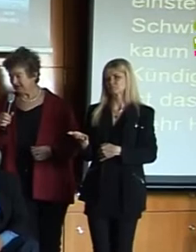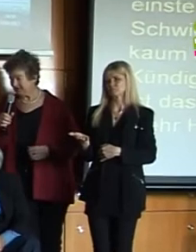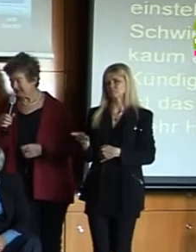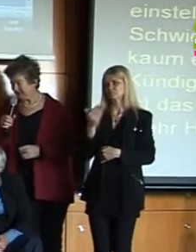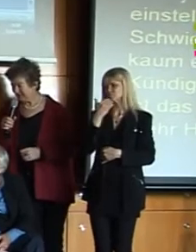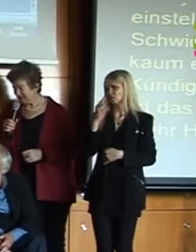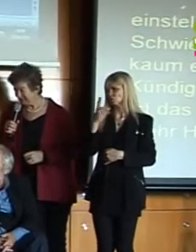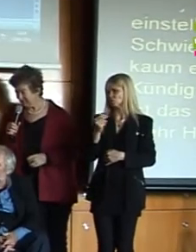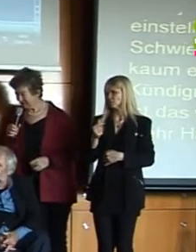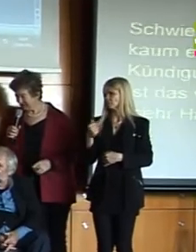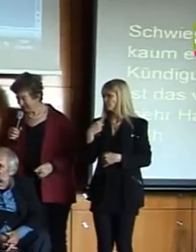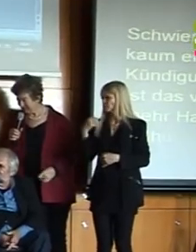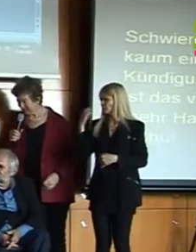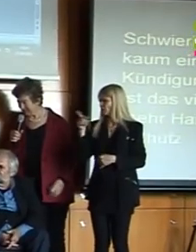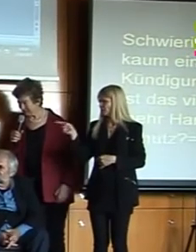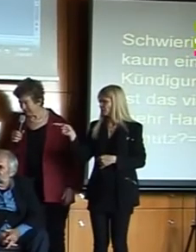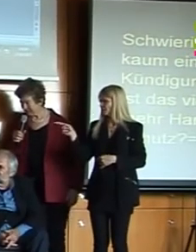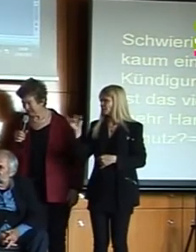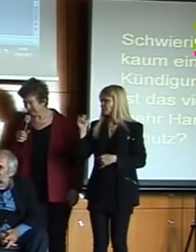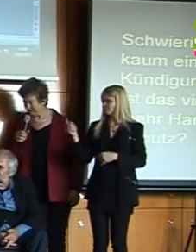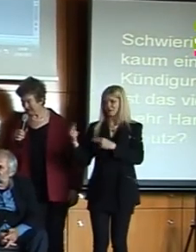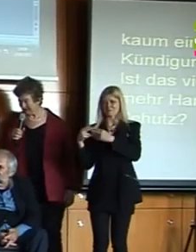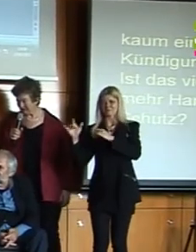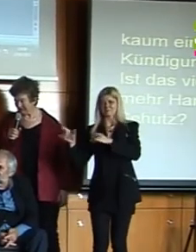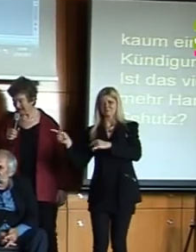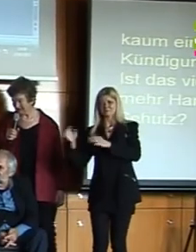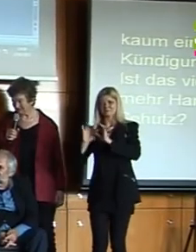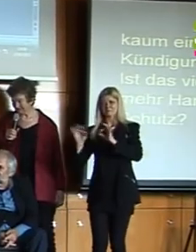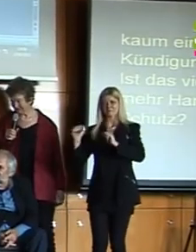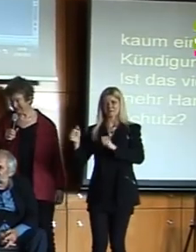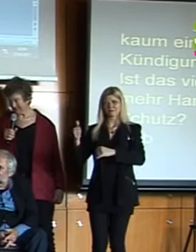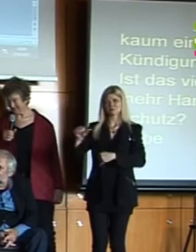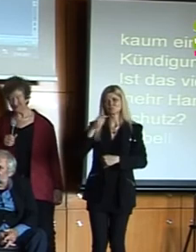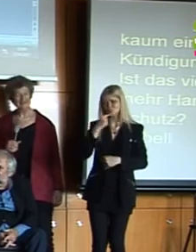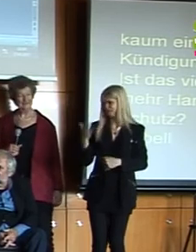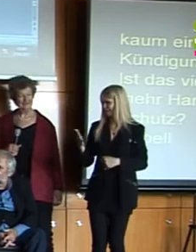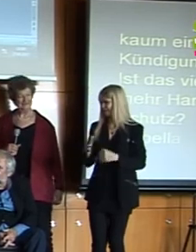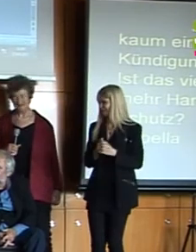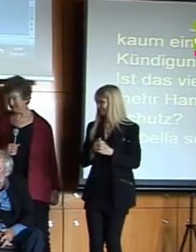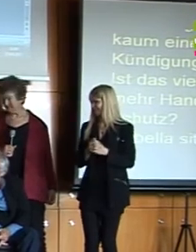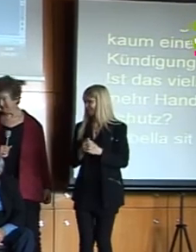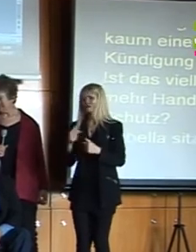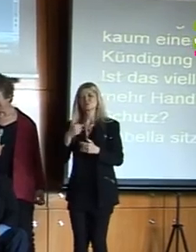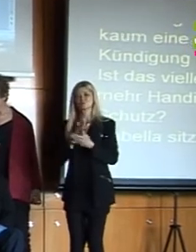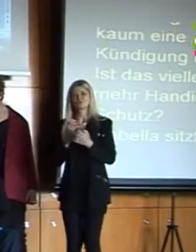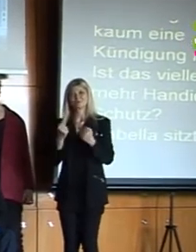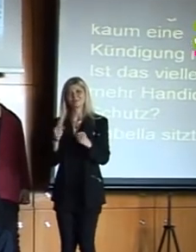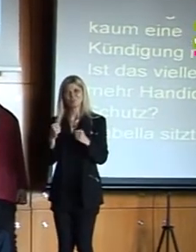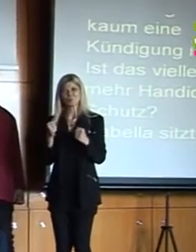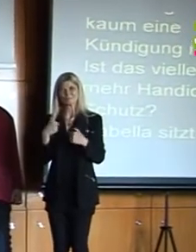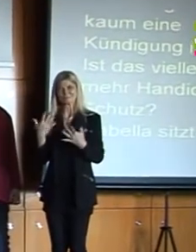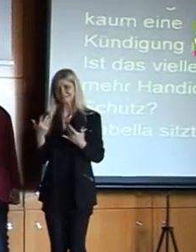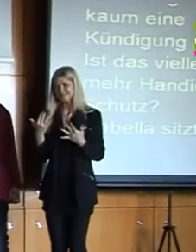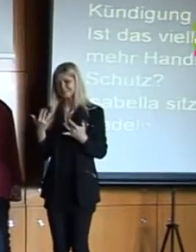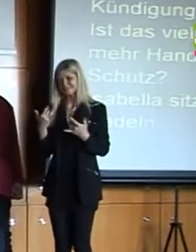Ja, ich glaube, da sitzt die Isabella irgendwie so auf Nadeln, was zu sagen. Ja, du spürst, dass ich ganz nervös wäre zu